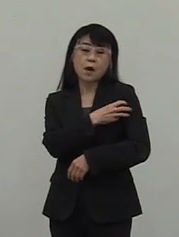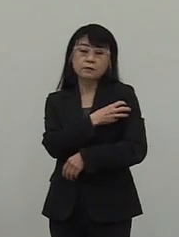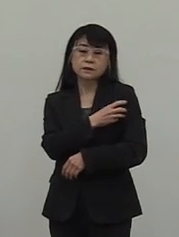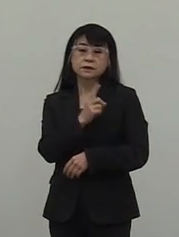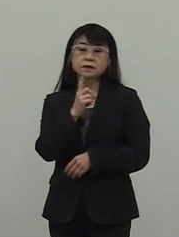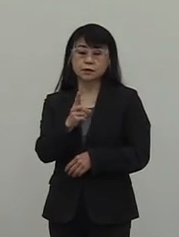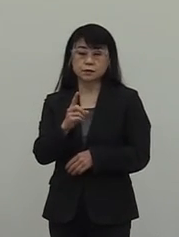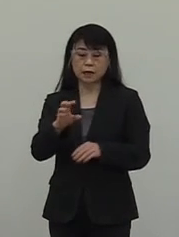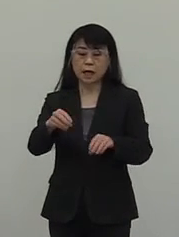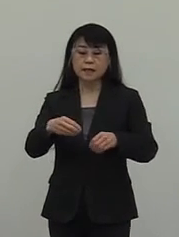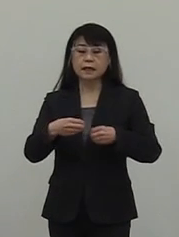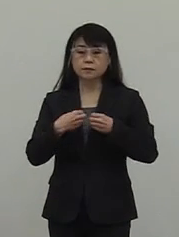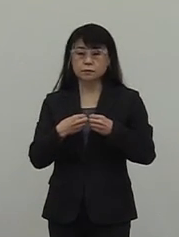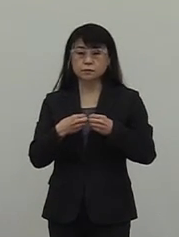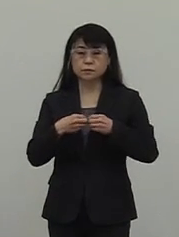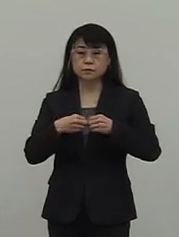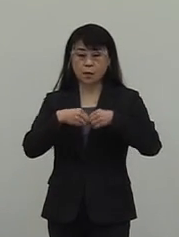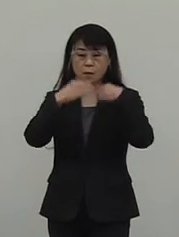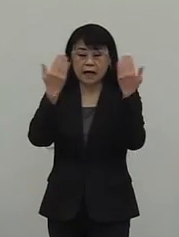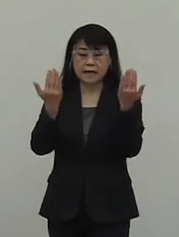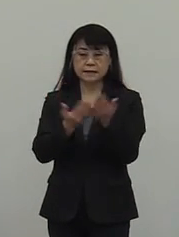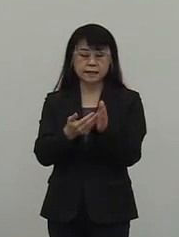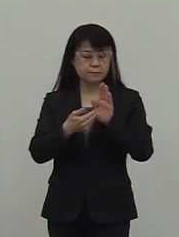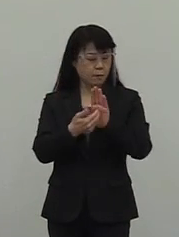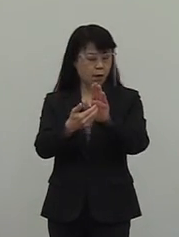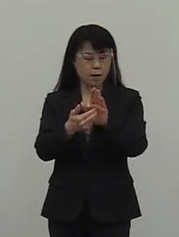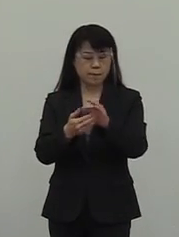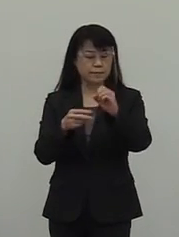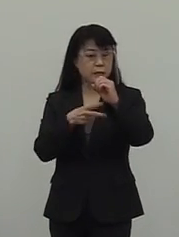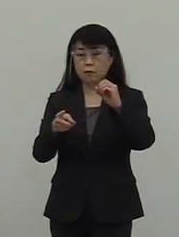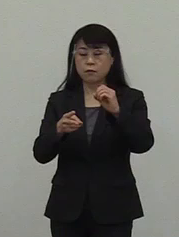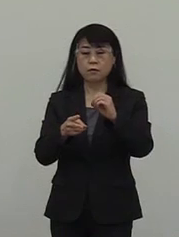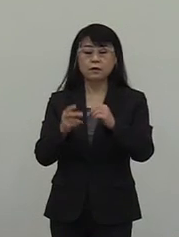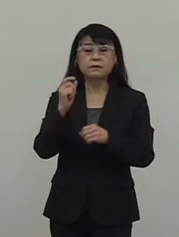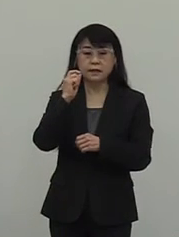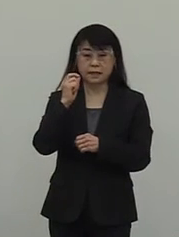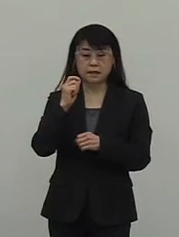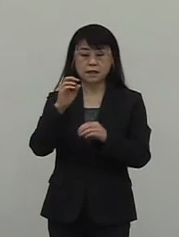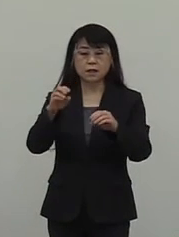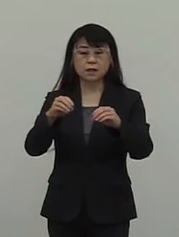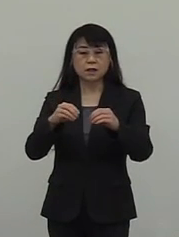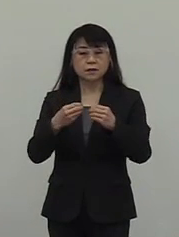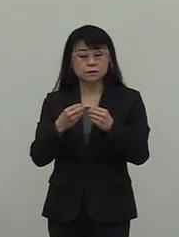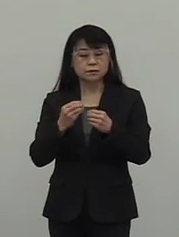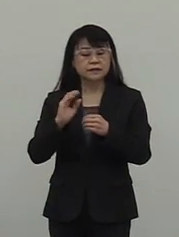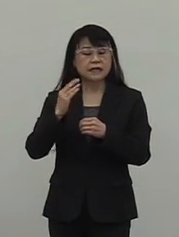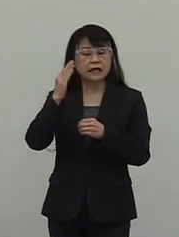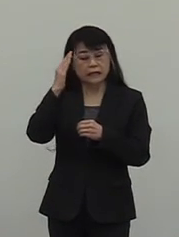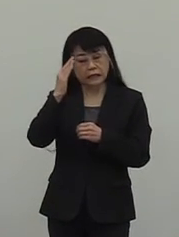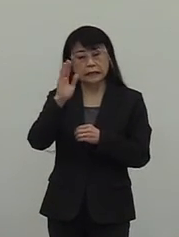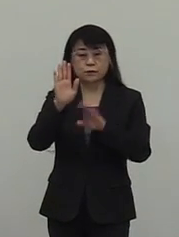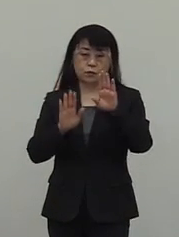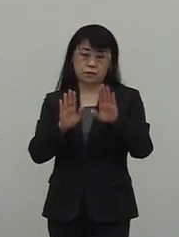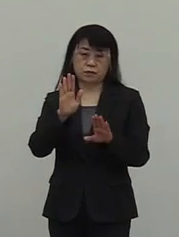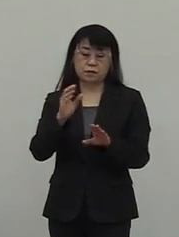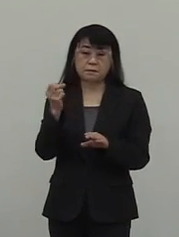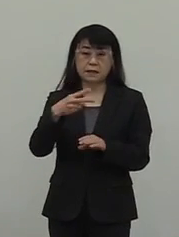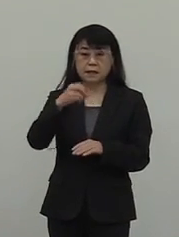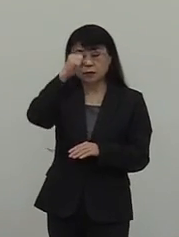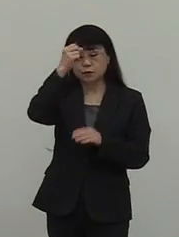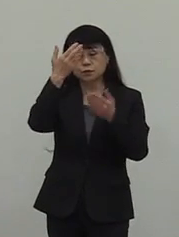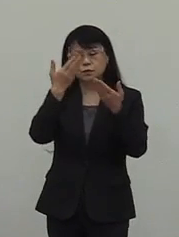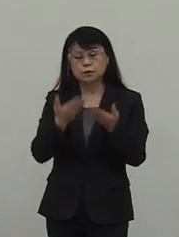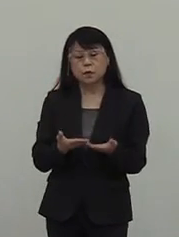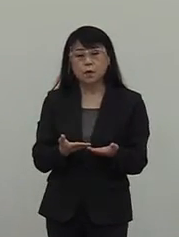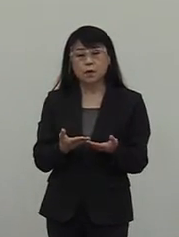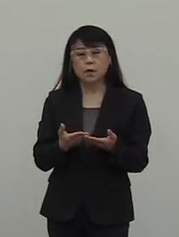染、うつることを完全にゼロにはできないのですね。うつりにくくすること、それから重症化を防ぐことができるんです